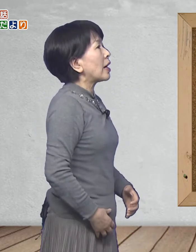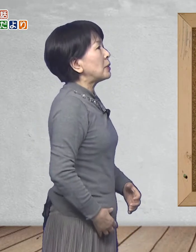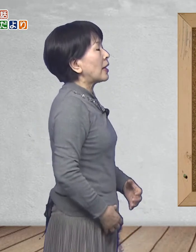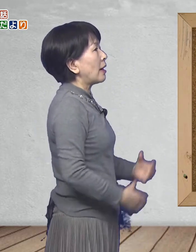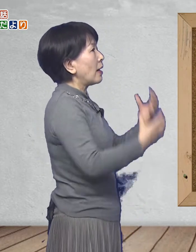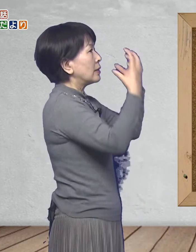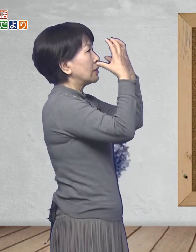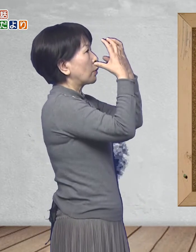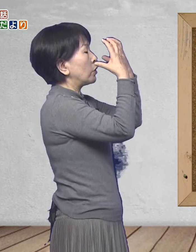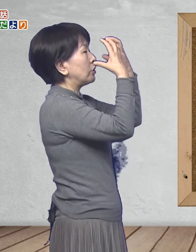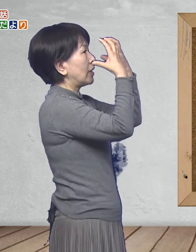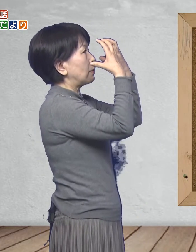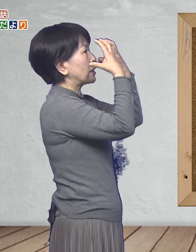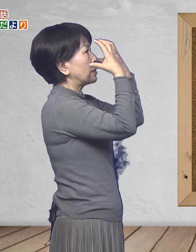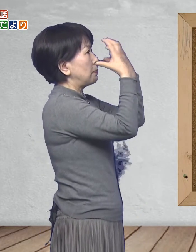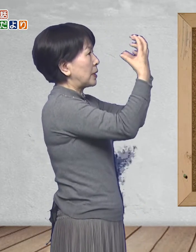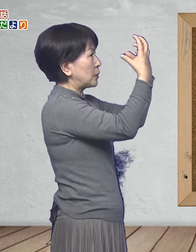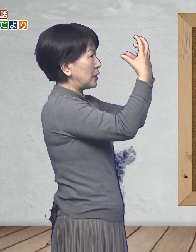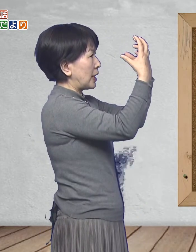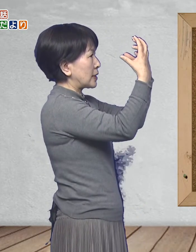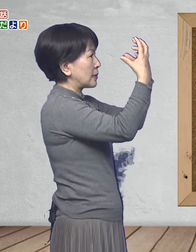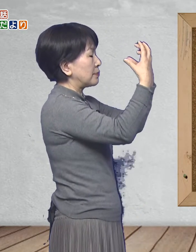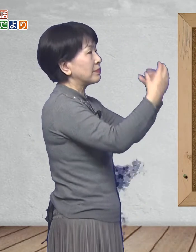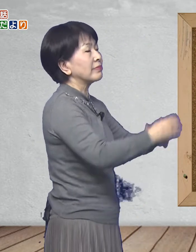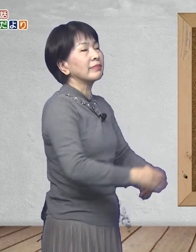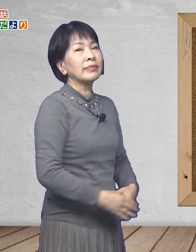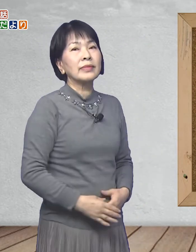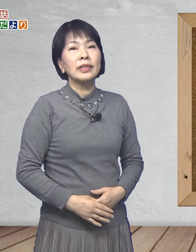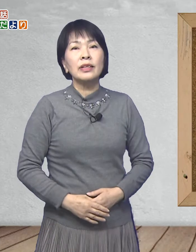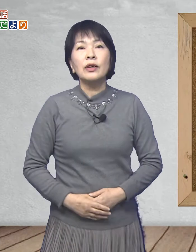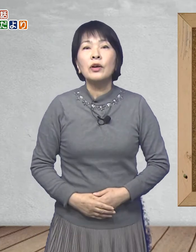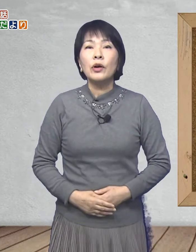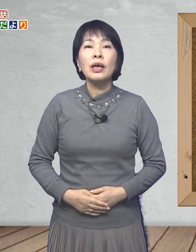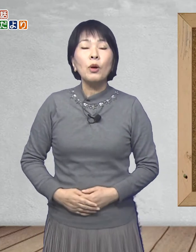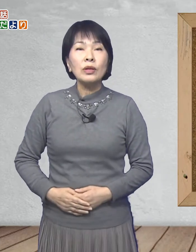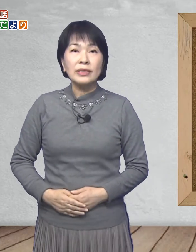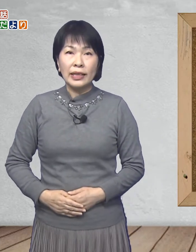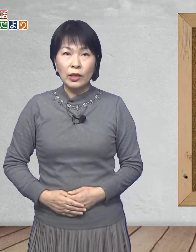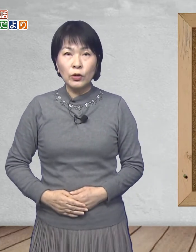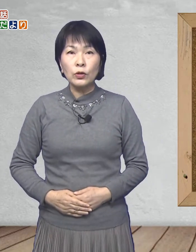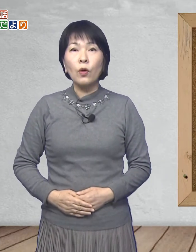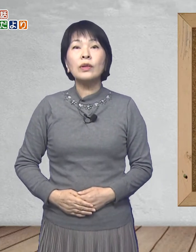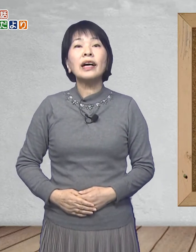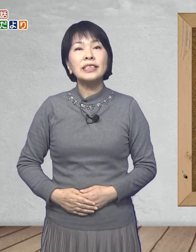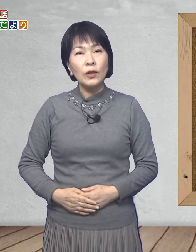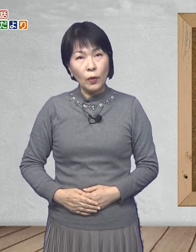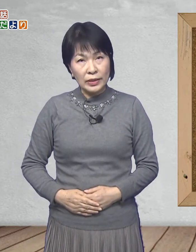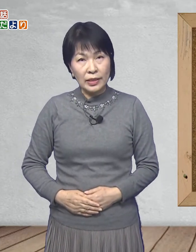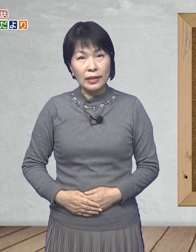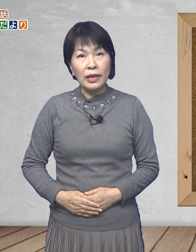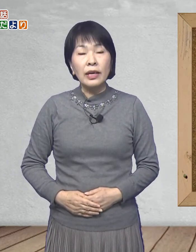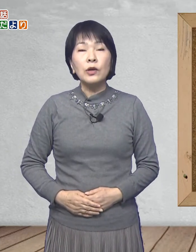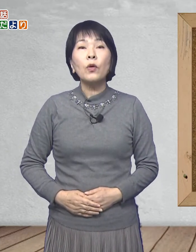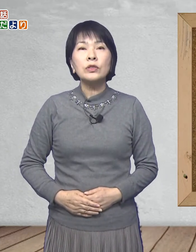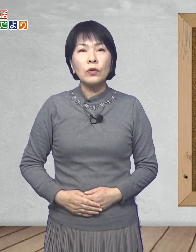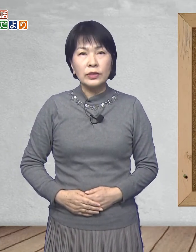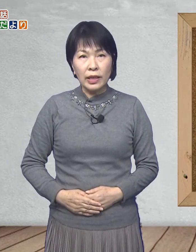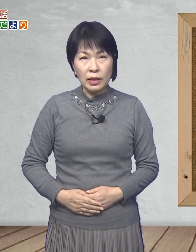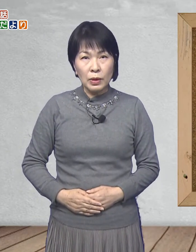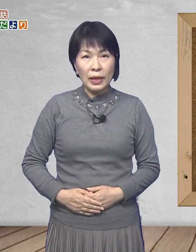見たらこういうふうになります。びっくりです。これも先ほどと同じように表情をつけてみます